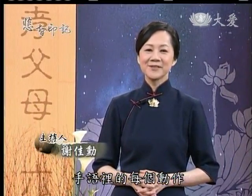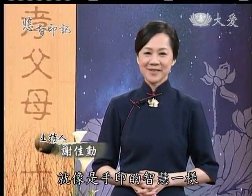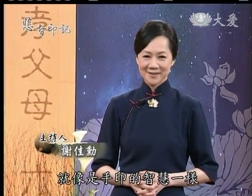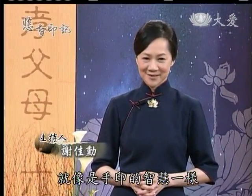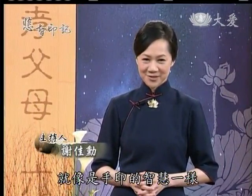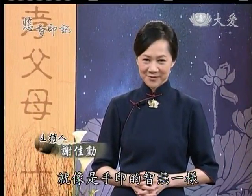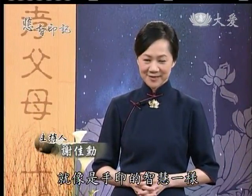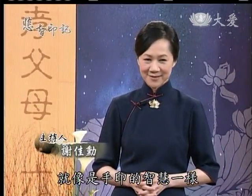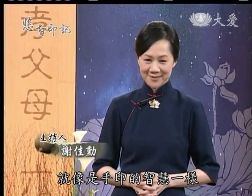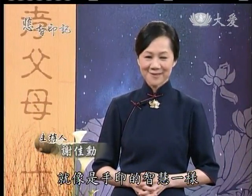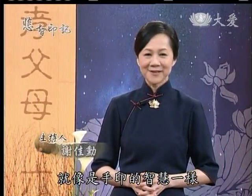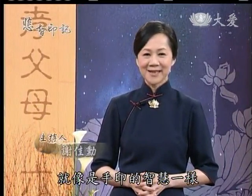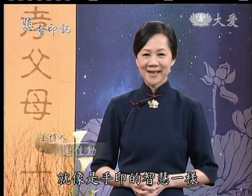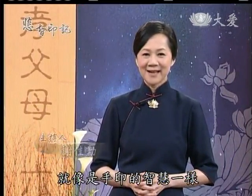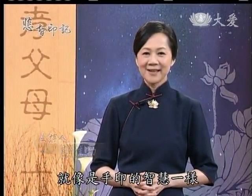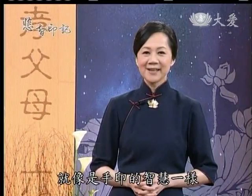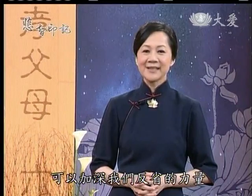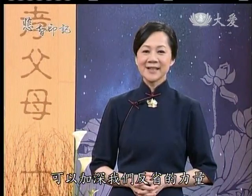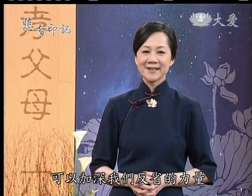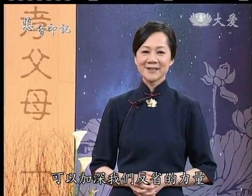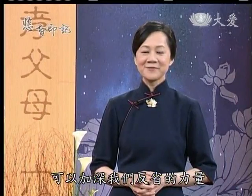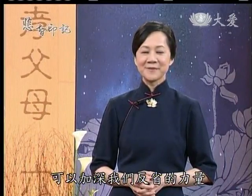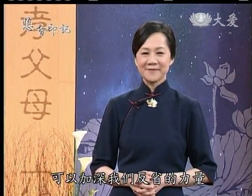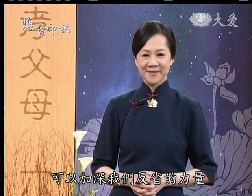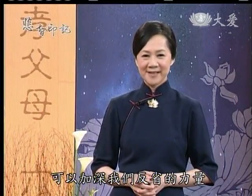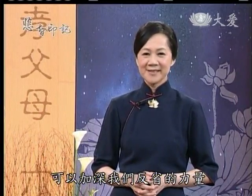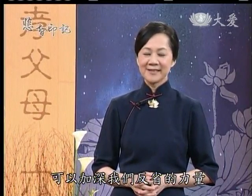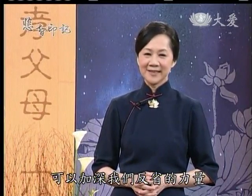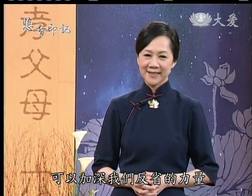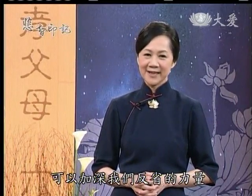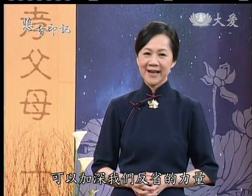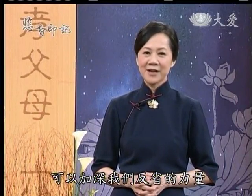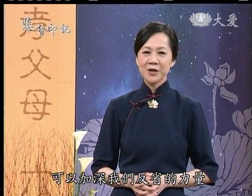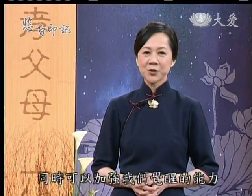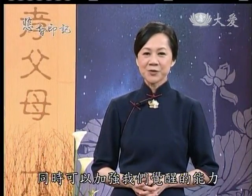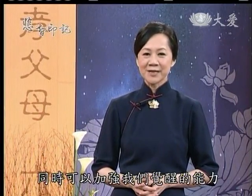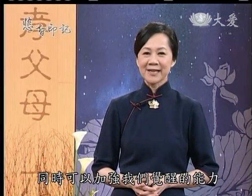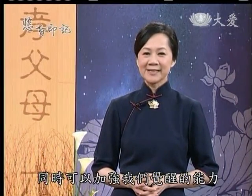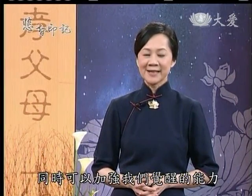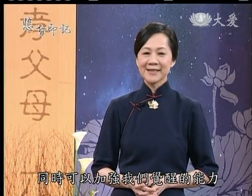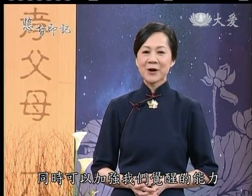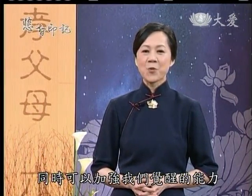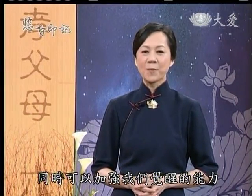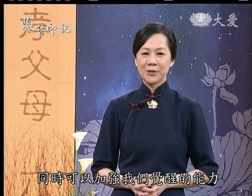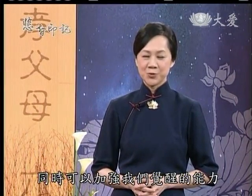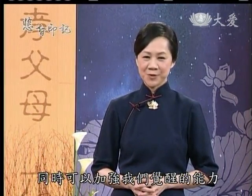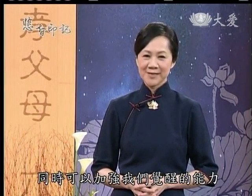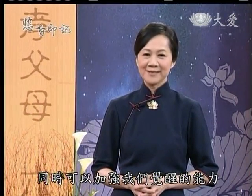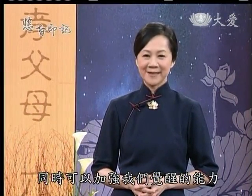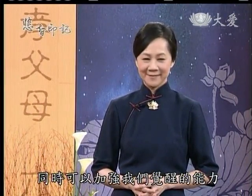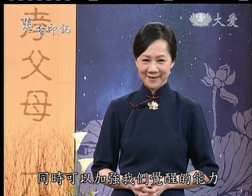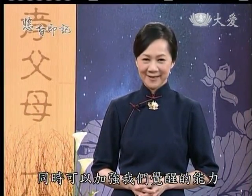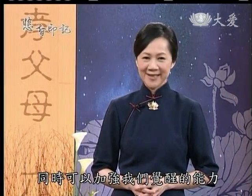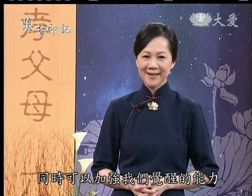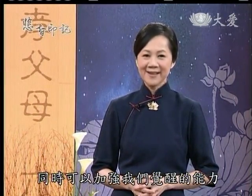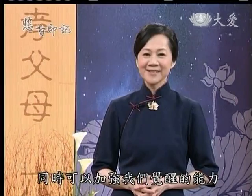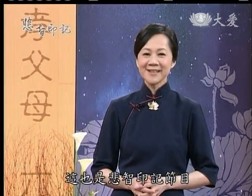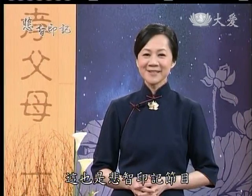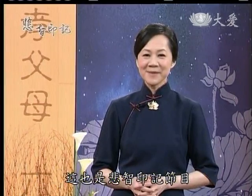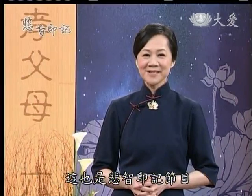就像是手印的智慧一样，可以加深我们反省的力量，同时可以加强我们觉醒的能力。这也是《悲